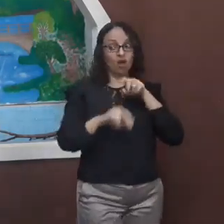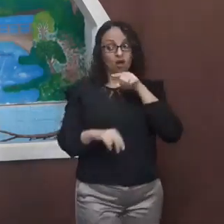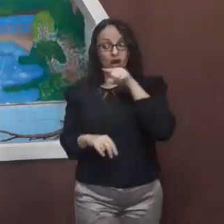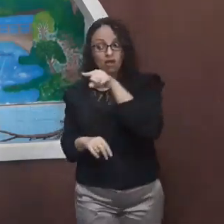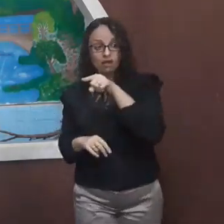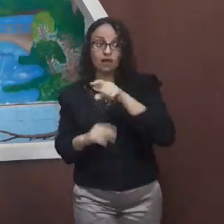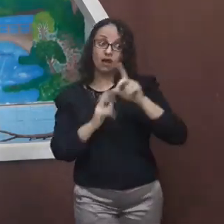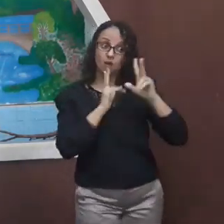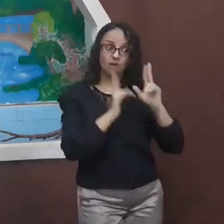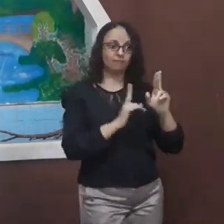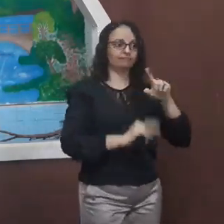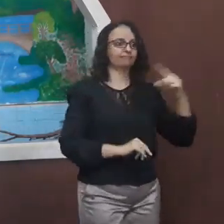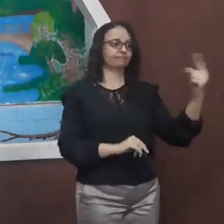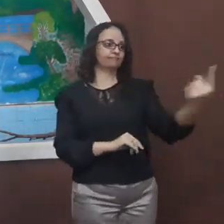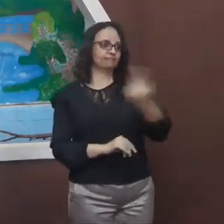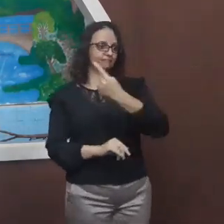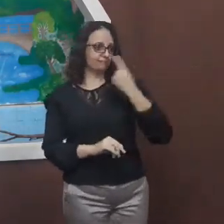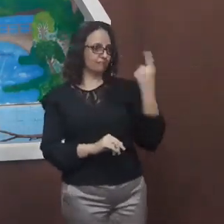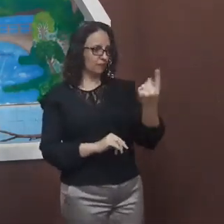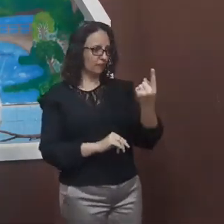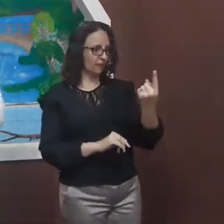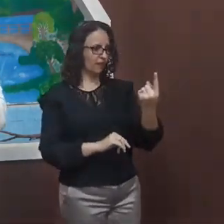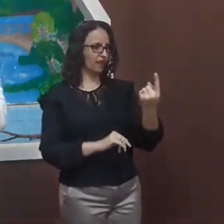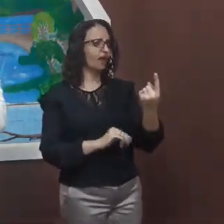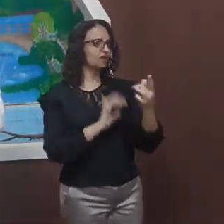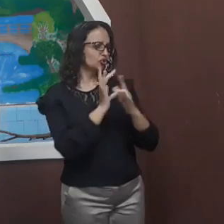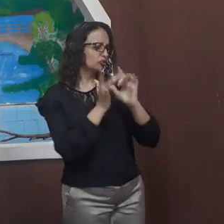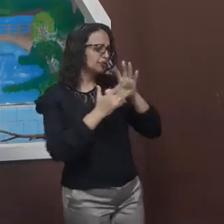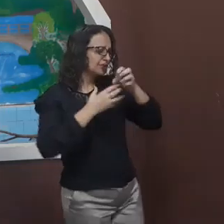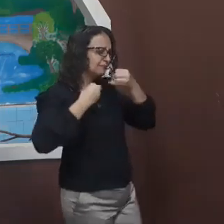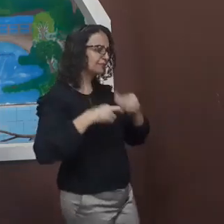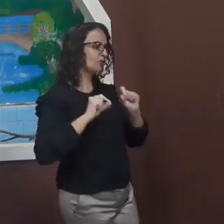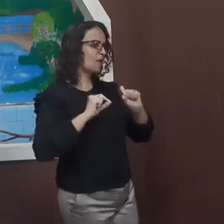Mas eu gasto tempo com você.